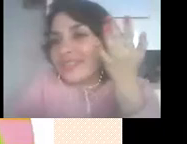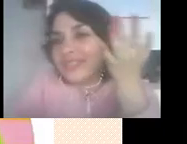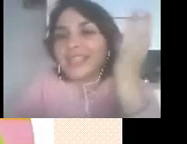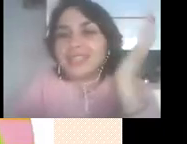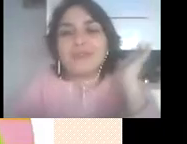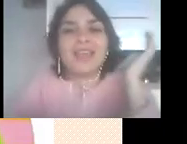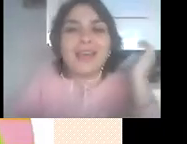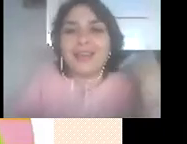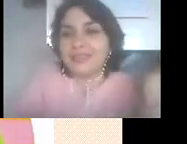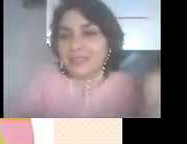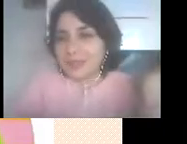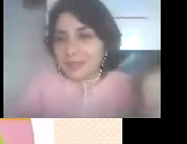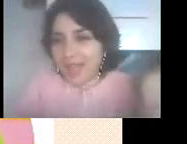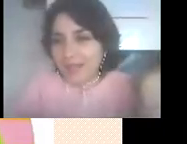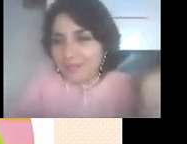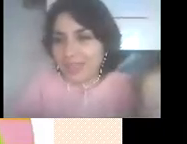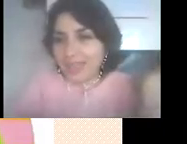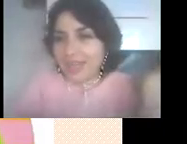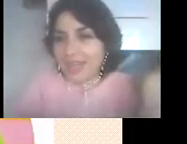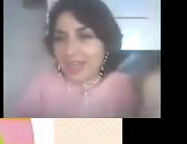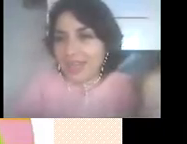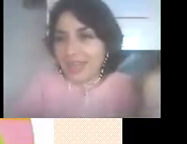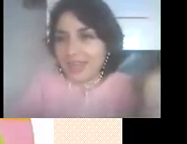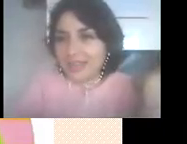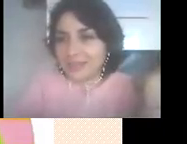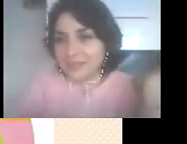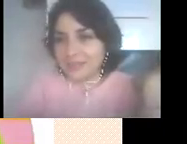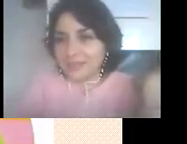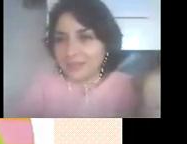los tazones se me caen. A ver,